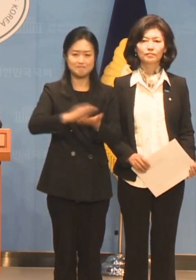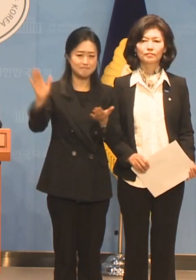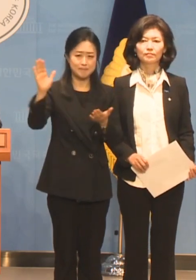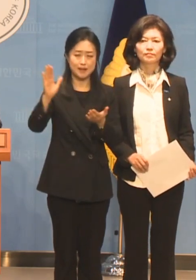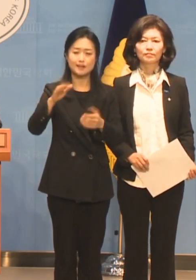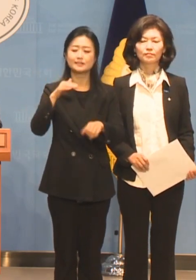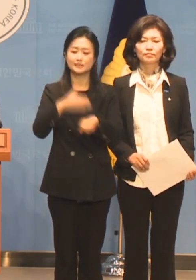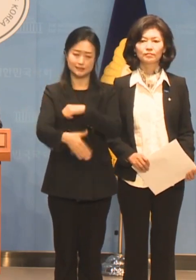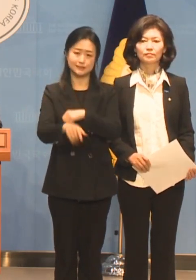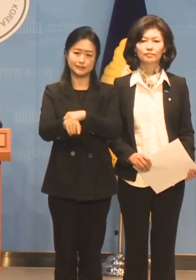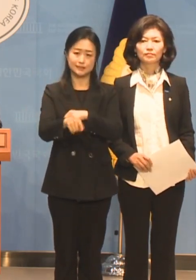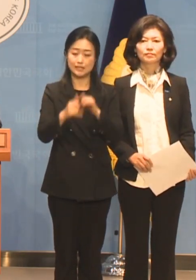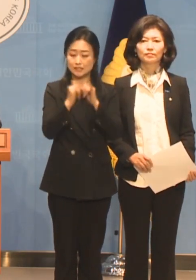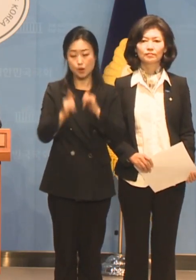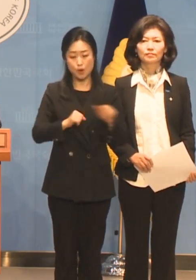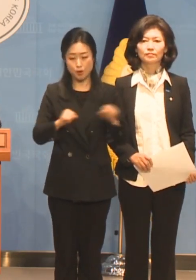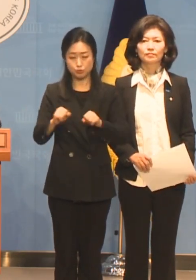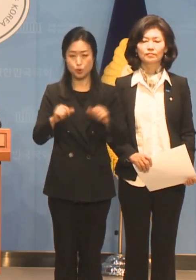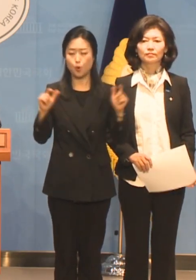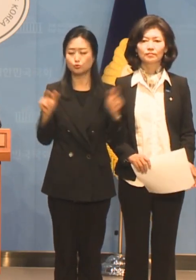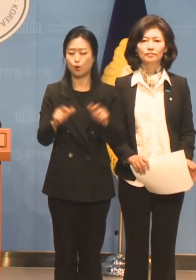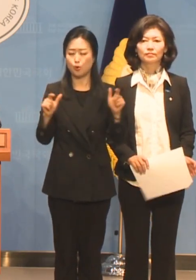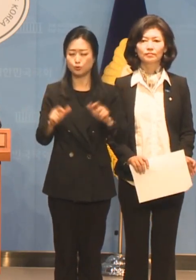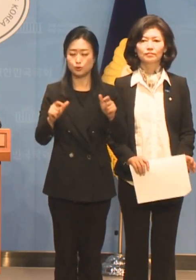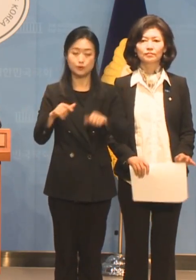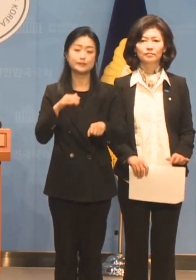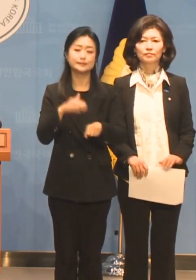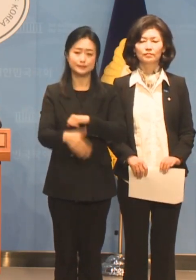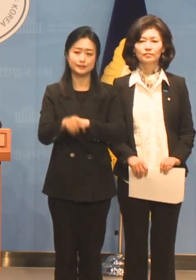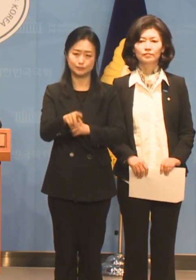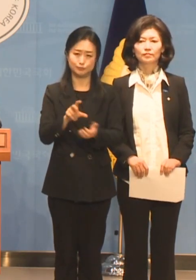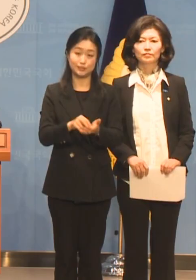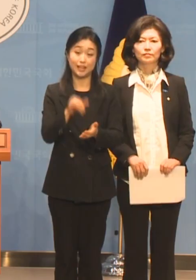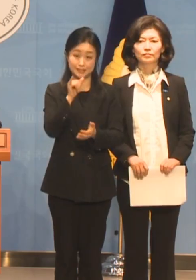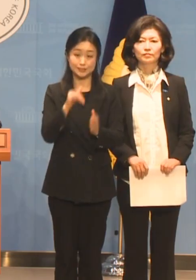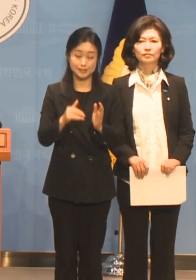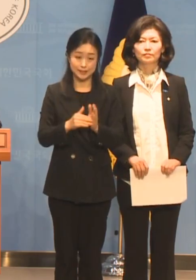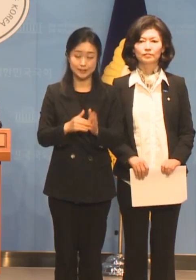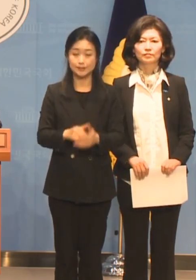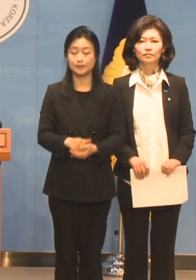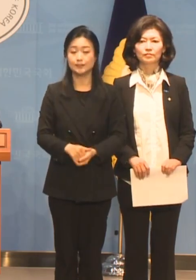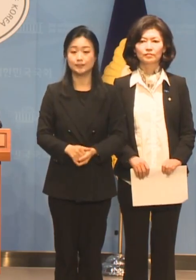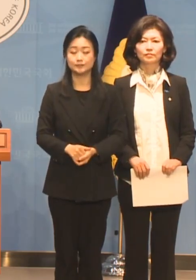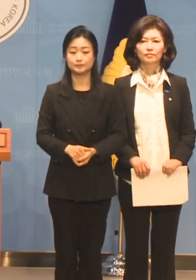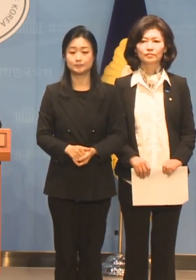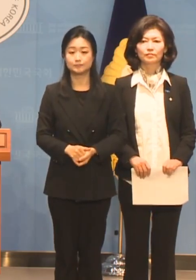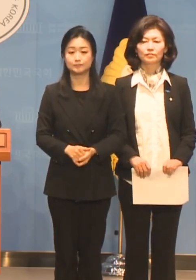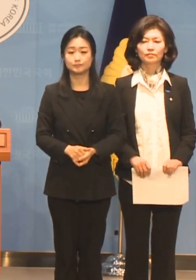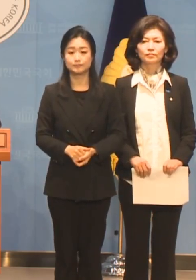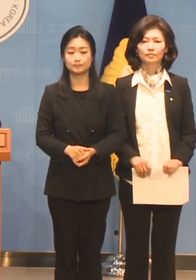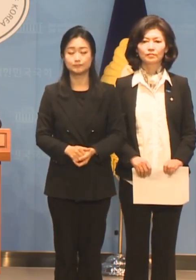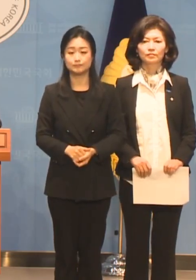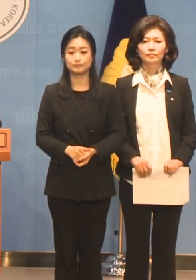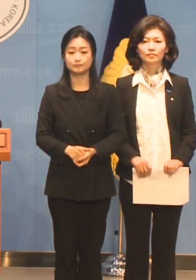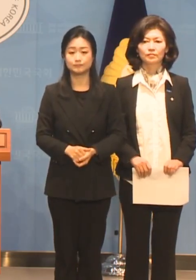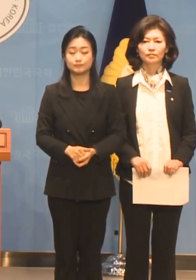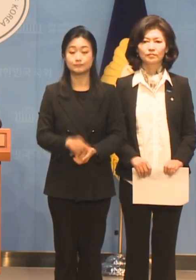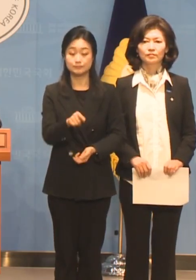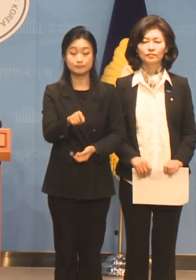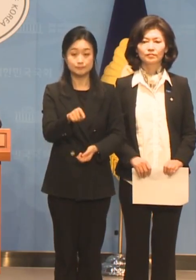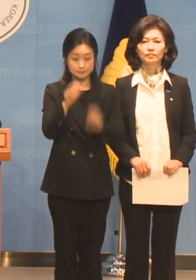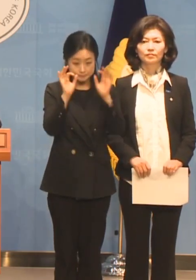독립운동을 배제하거나 축소하는 경향이 있다는 지적이 지속적으로 제기되고 있는 것입니다.